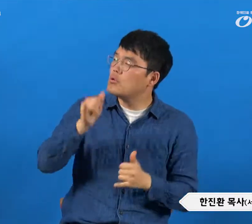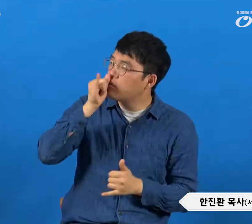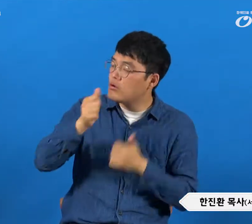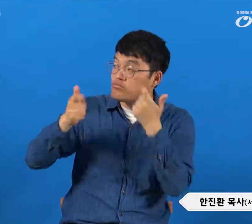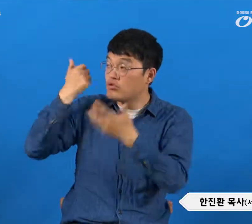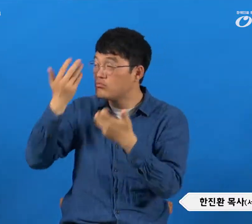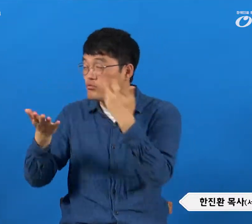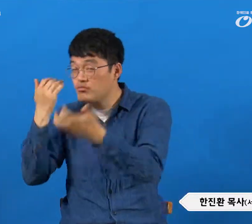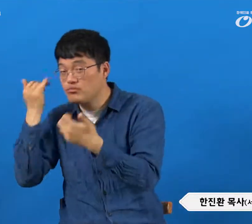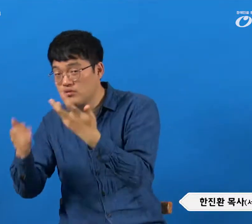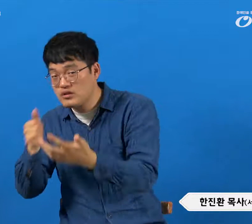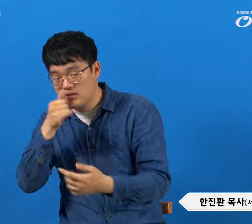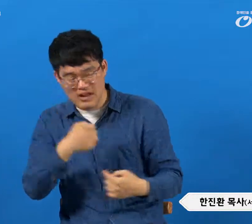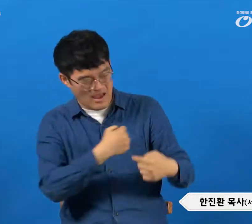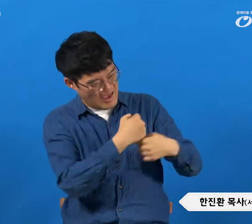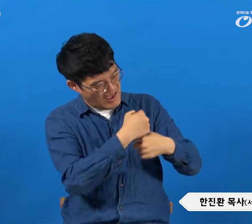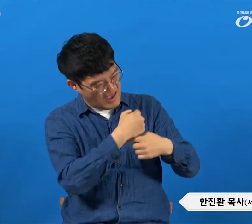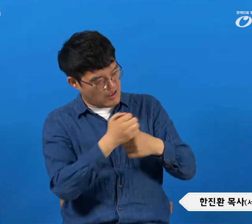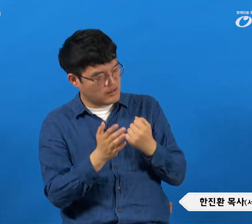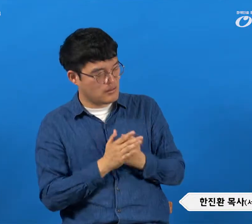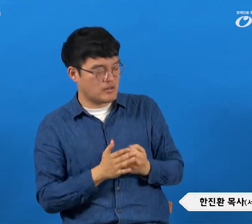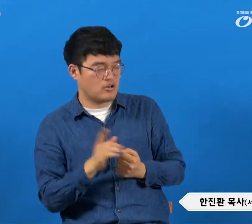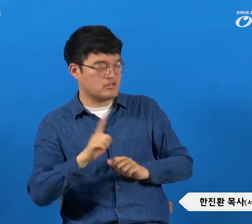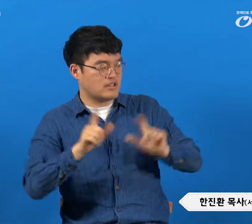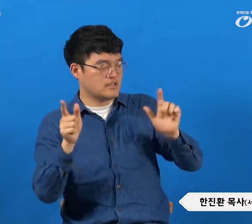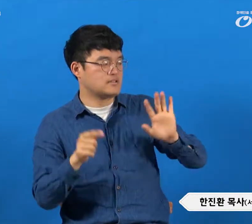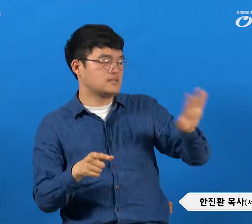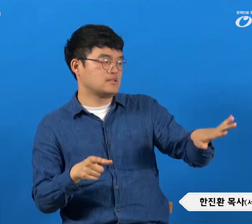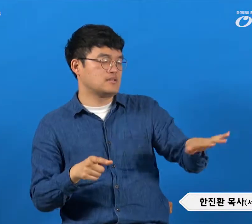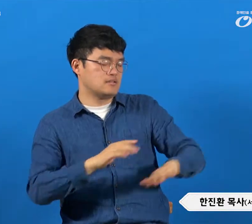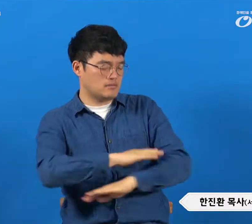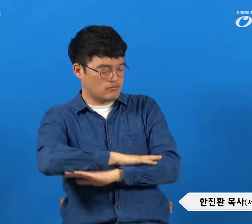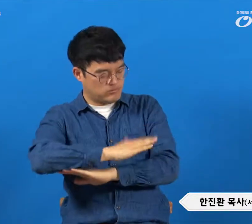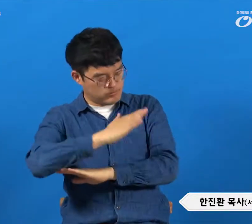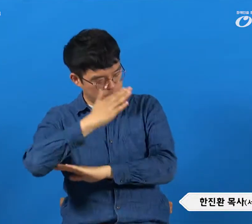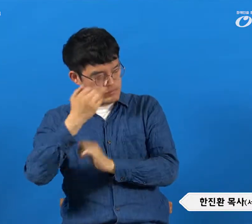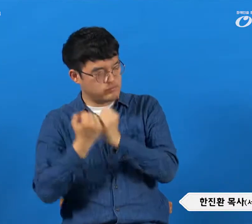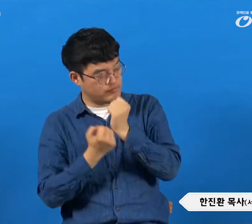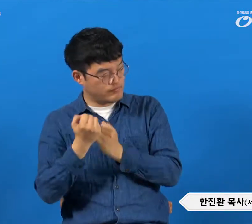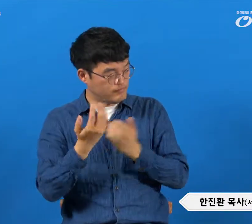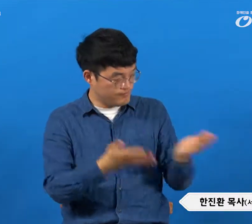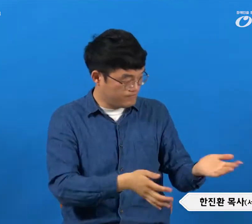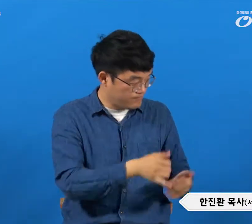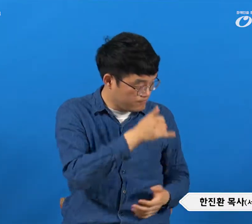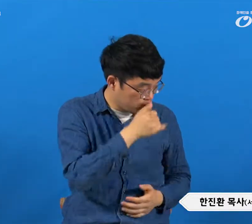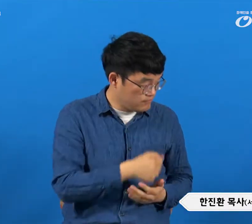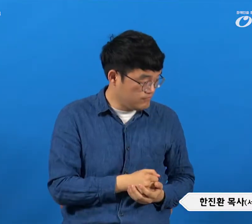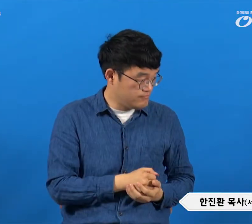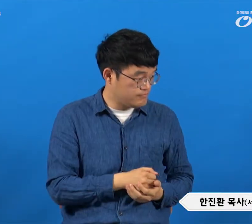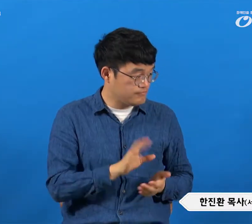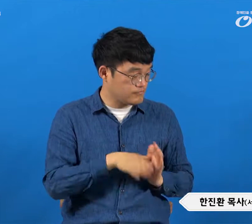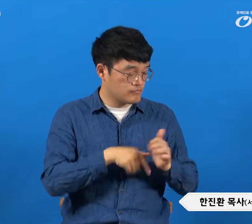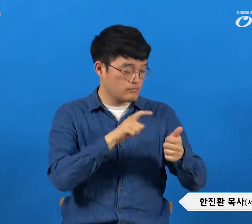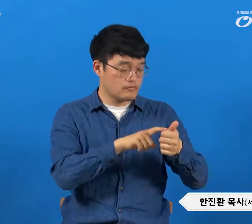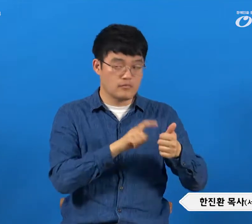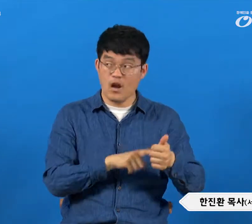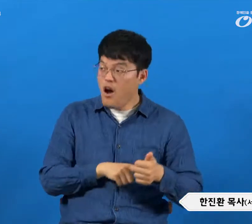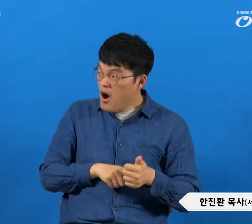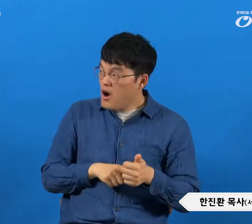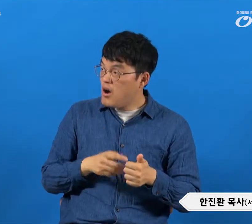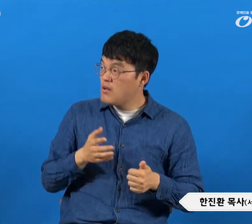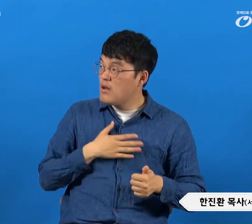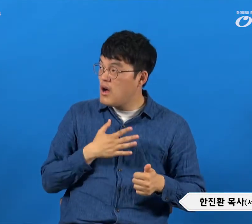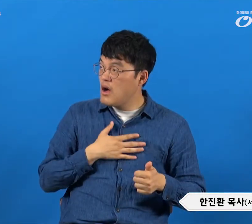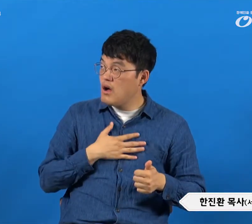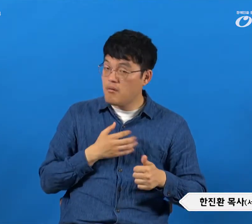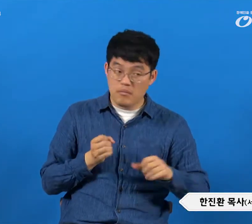집요하게 물어서 할 수 없이 자초지종을 얘기를 해 주었습니다. 아니나 다를까 아이가